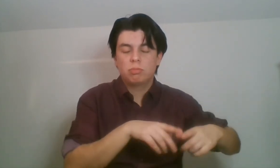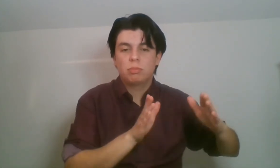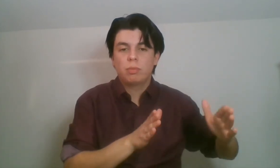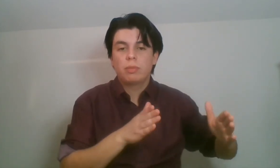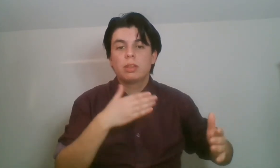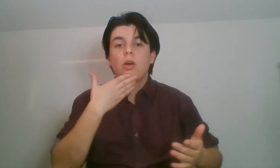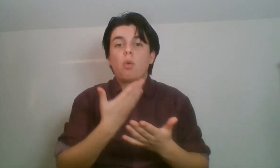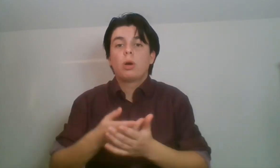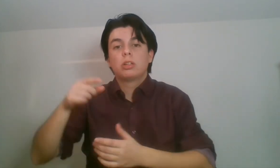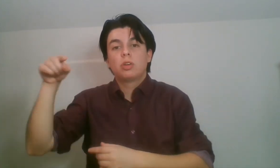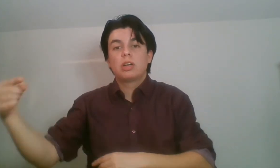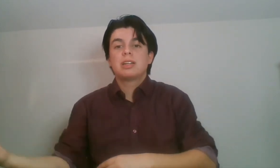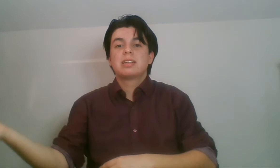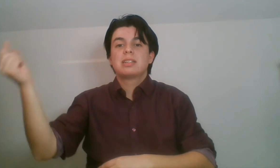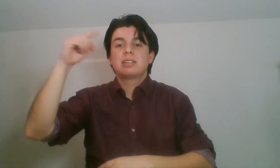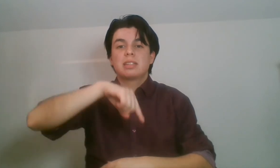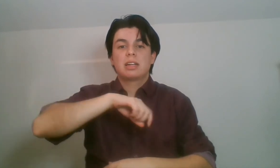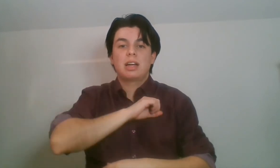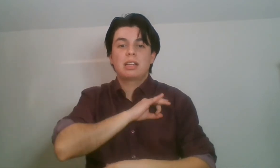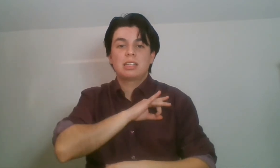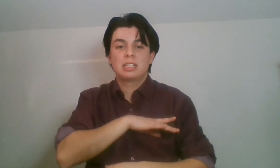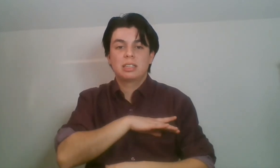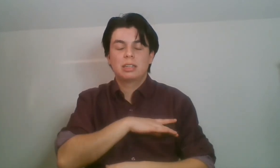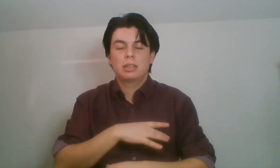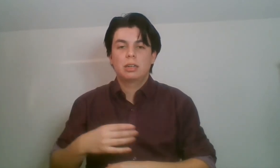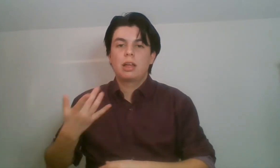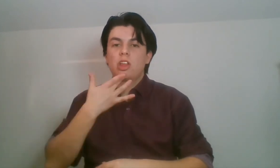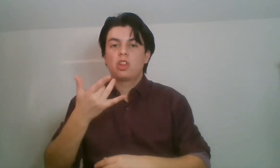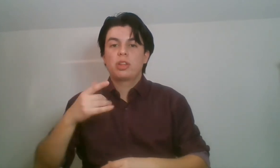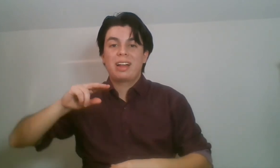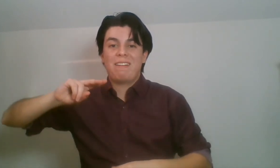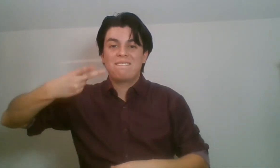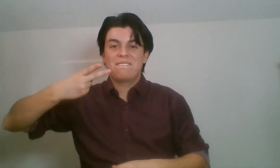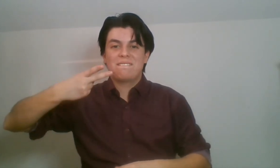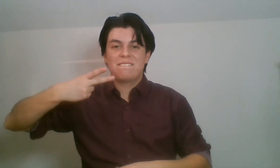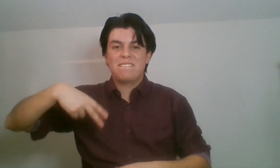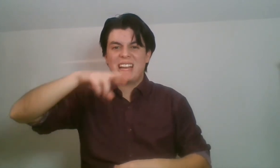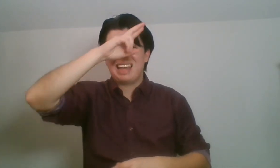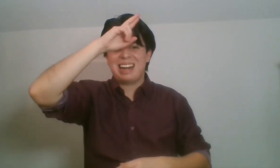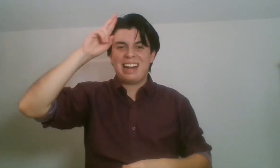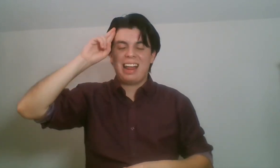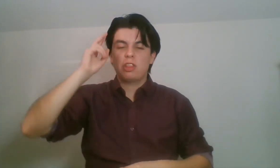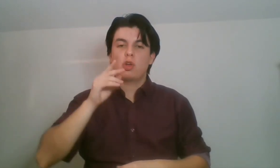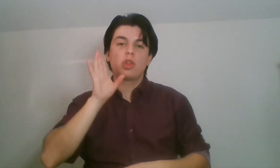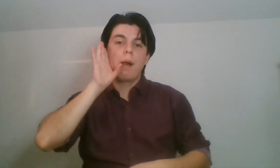no, era una chacra por ahí cerca. Y en ese momento, cuando él llega a Chile,